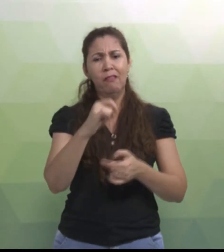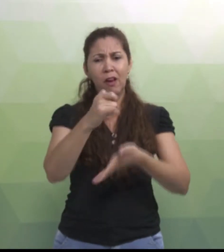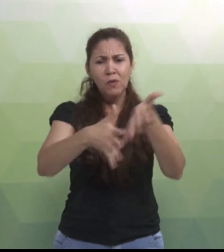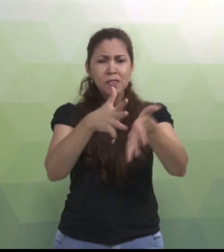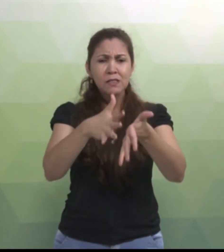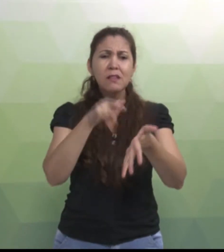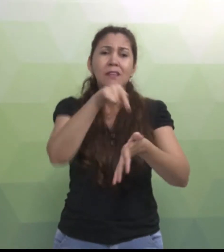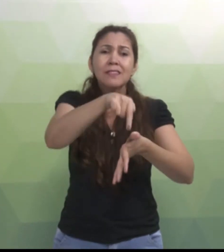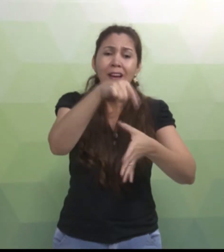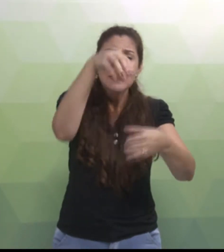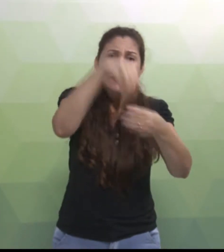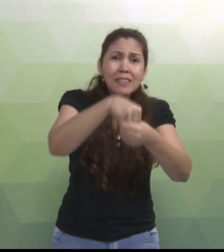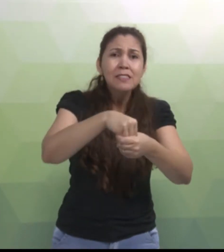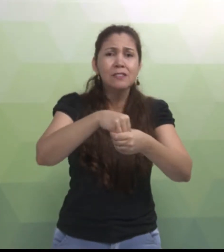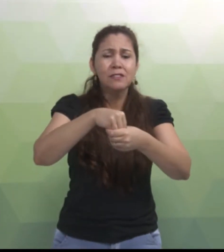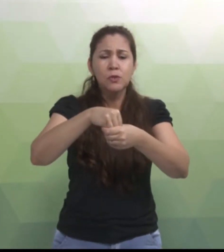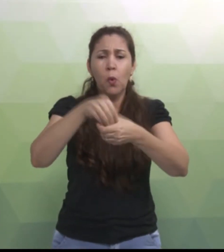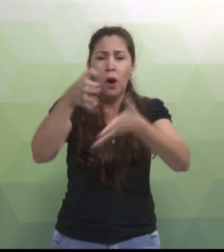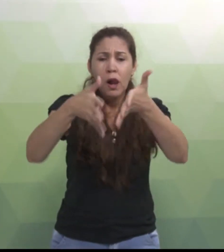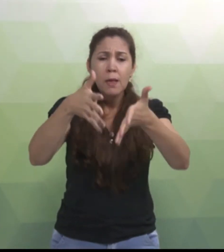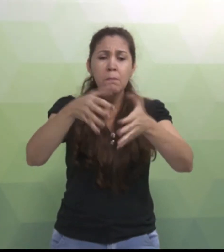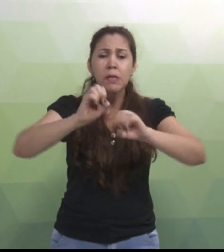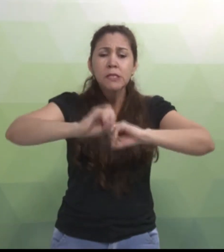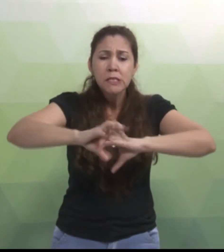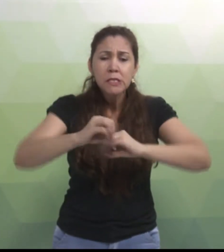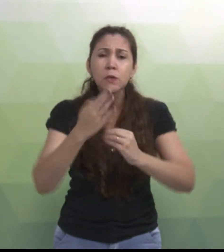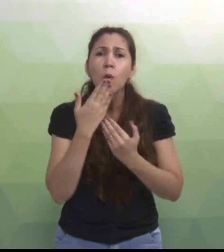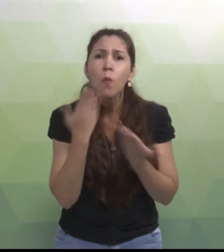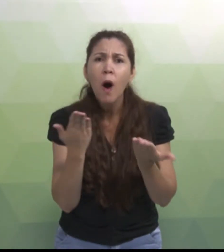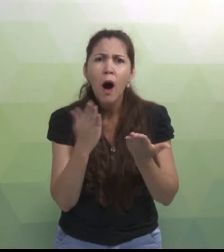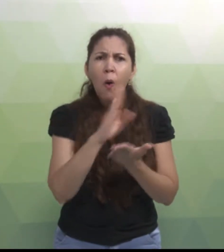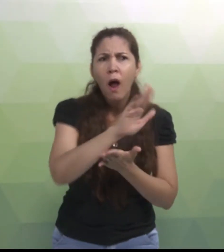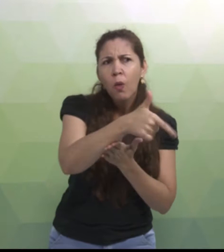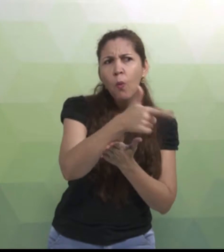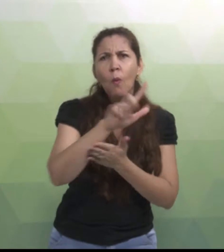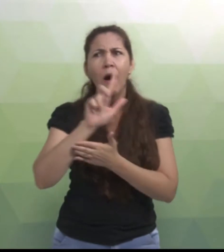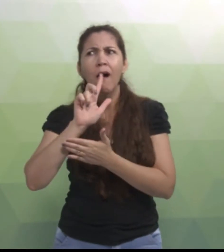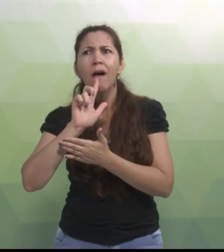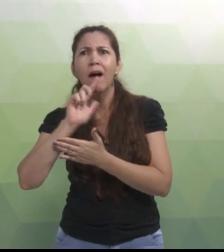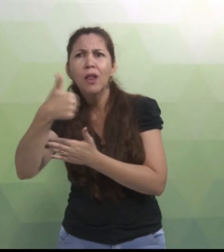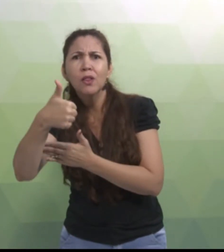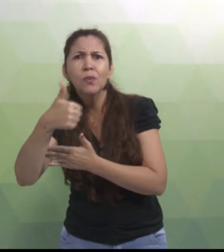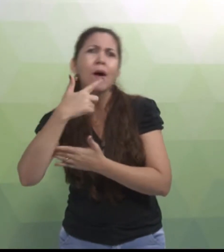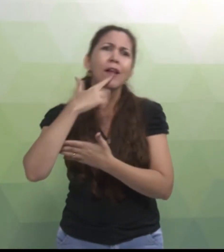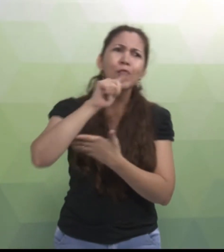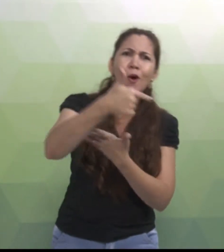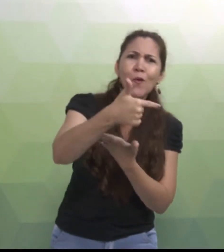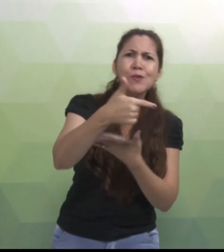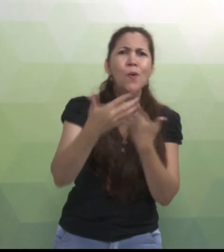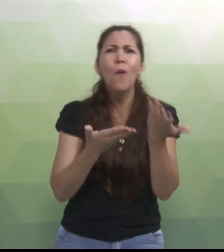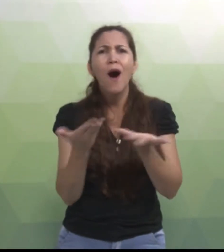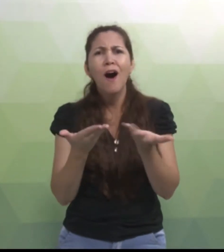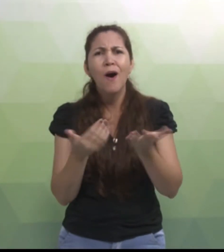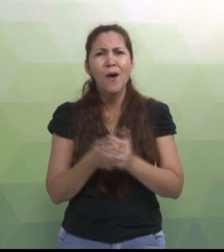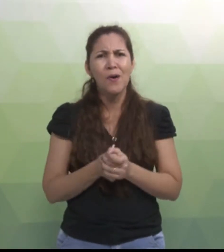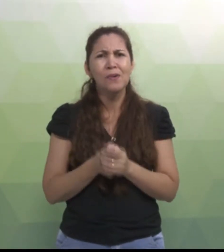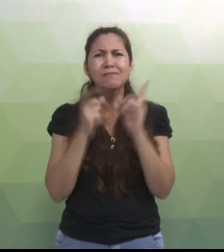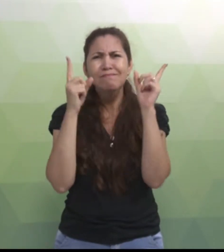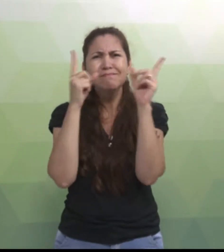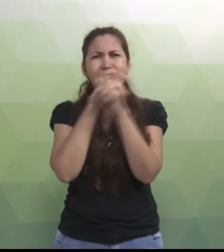Como ensinar Libras? Seria como L1 ou como L2? Então, fica complicado essa situação, surdos e